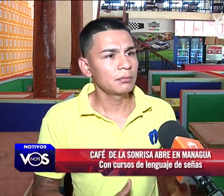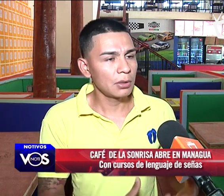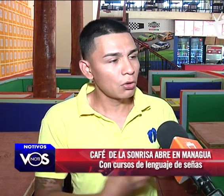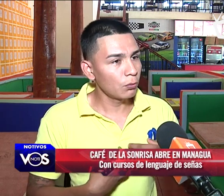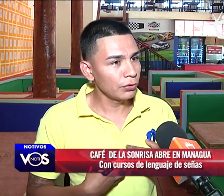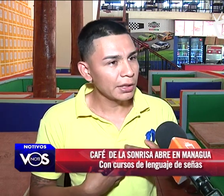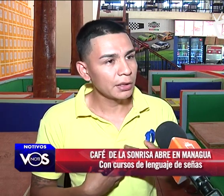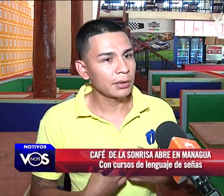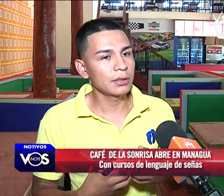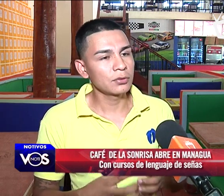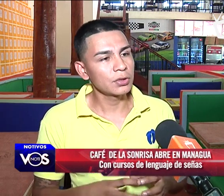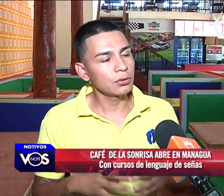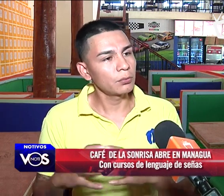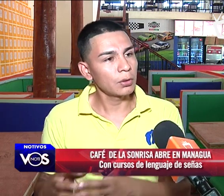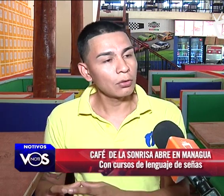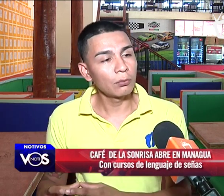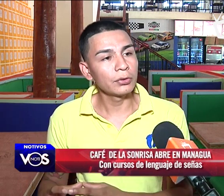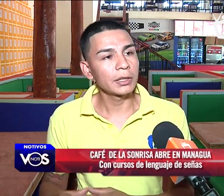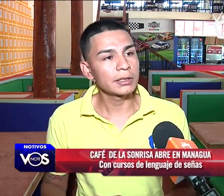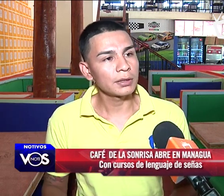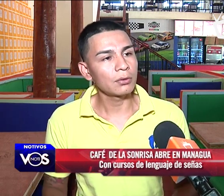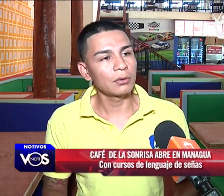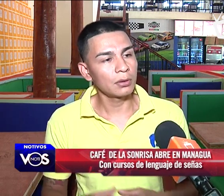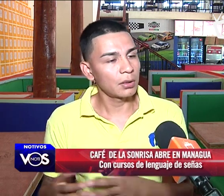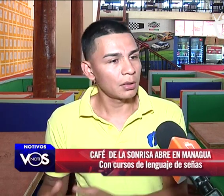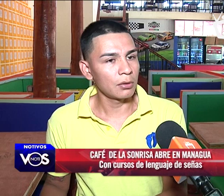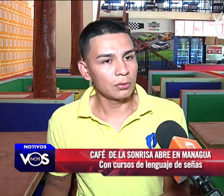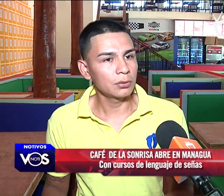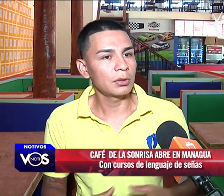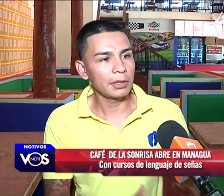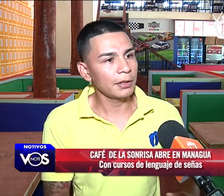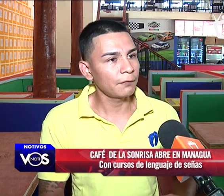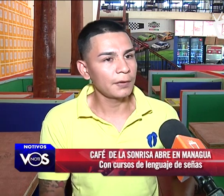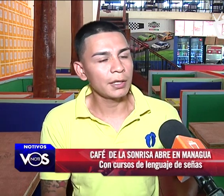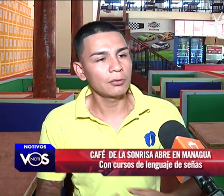lo comunican y entonces yo puedo comunicárselo a otro, al jefe, a otra